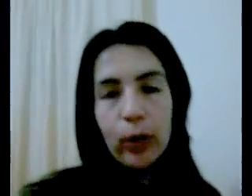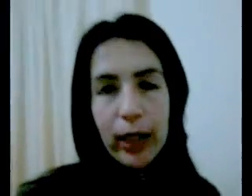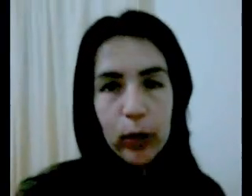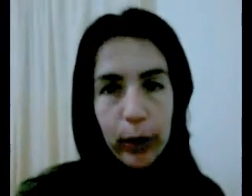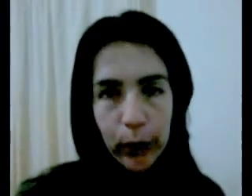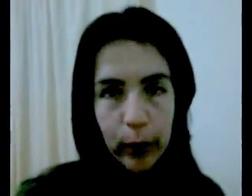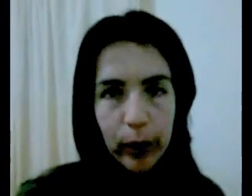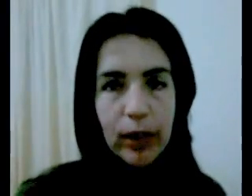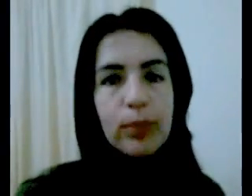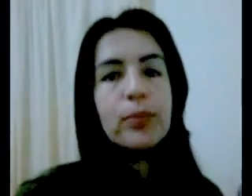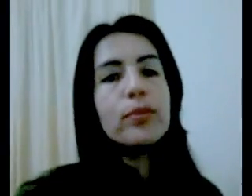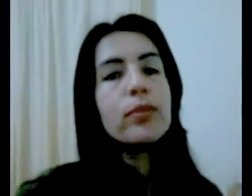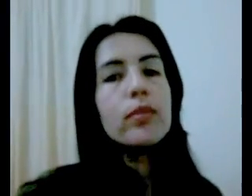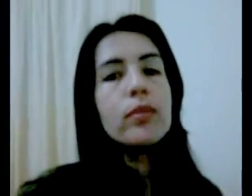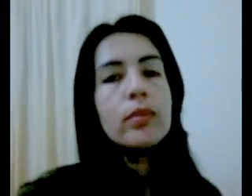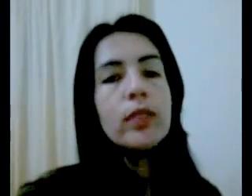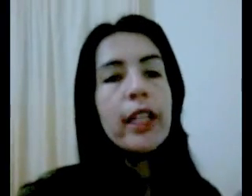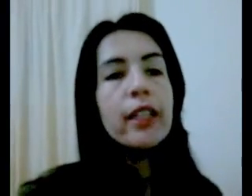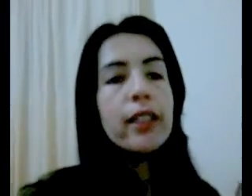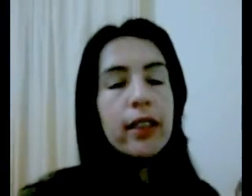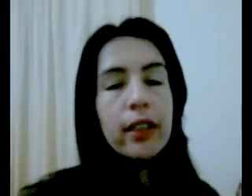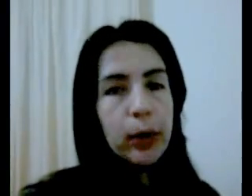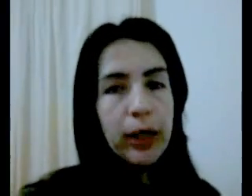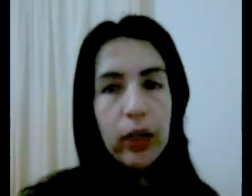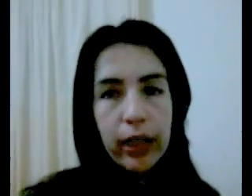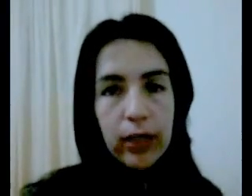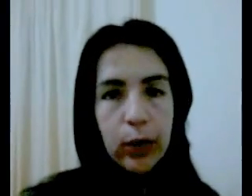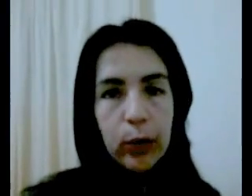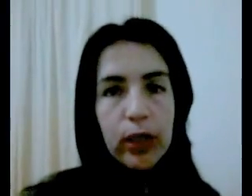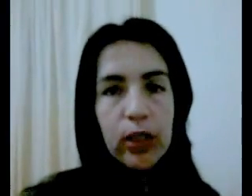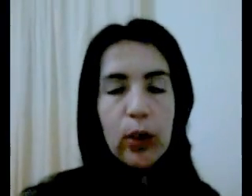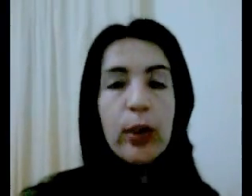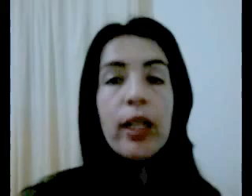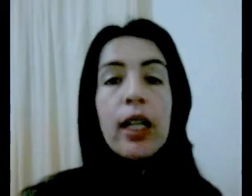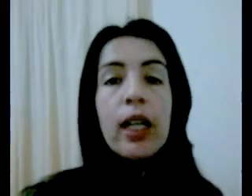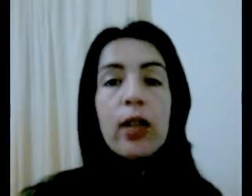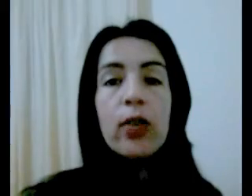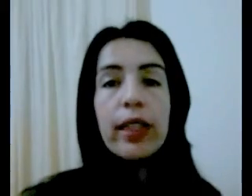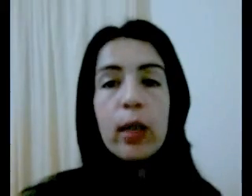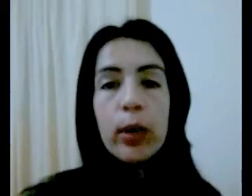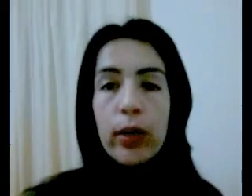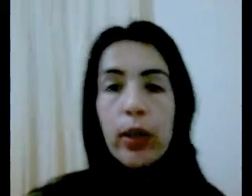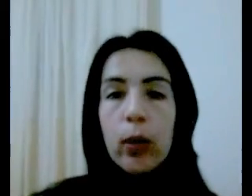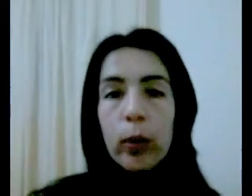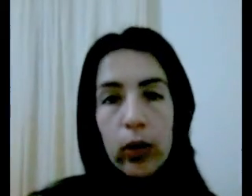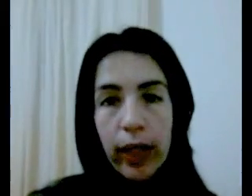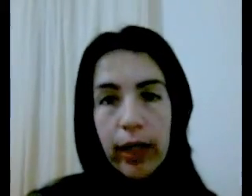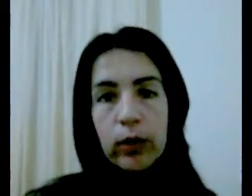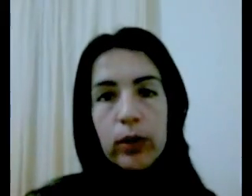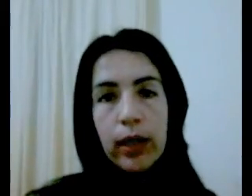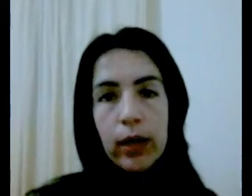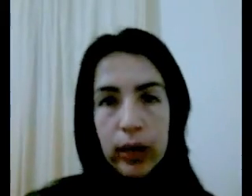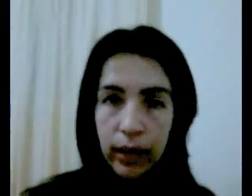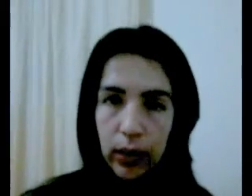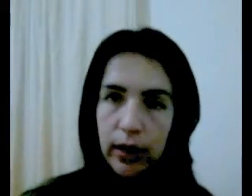então o médico perguntou pra mim, né, pra que eu queria fazer o ultrassom. Daí eu falei que era pra ver o meu ovário, né, os cistos